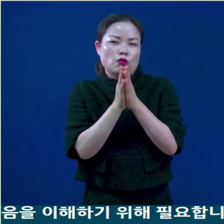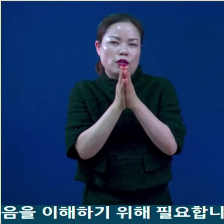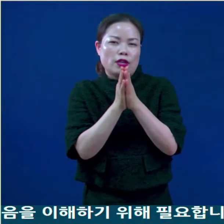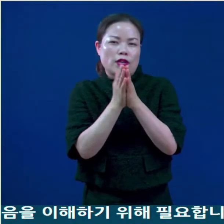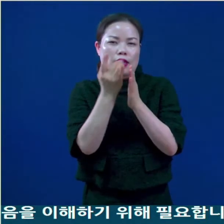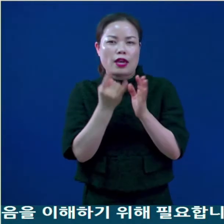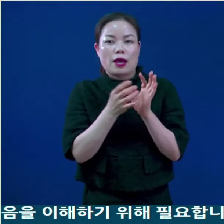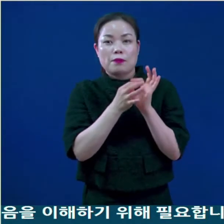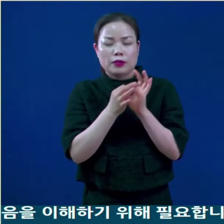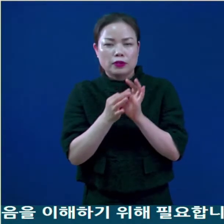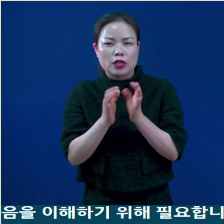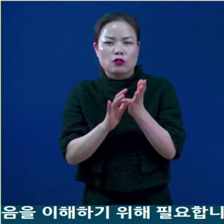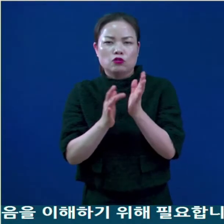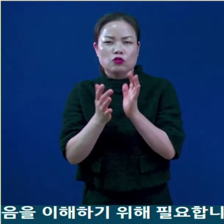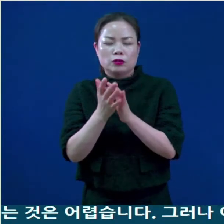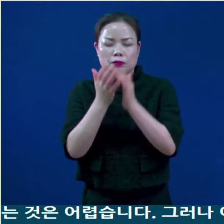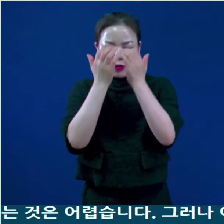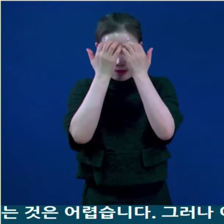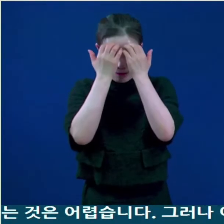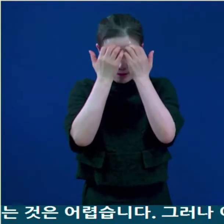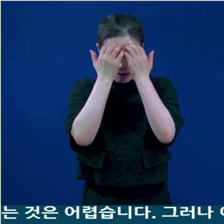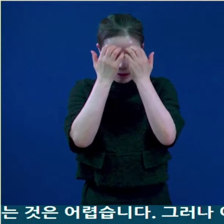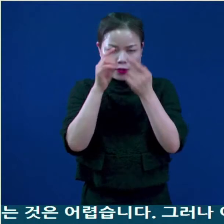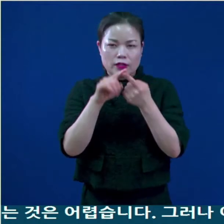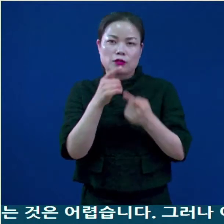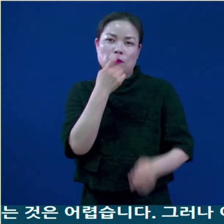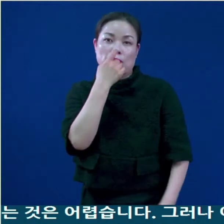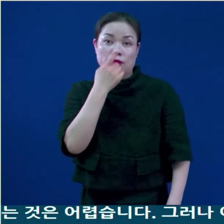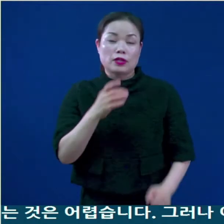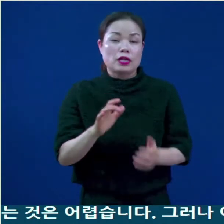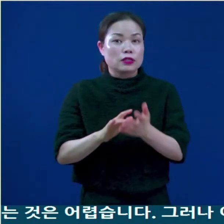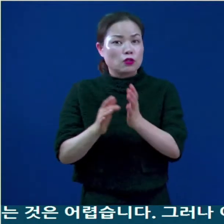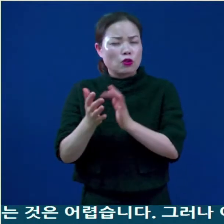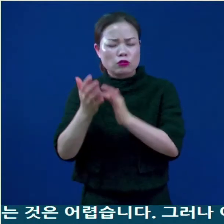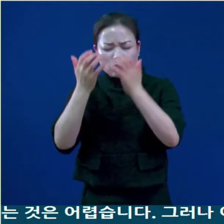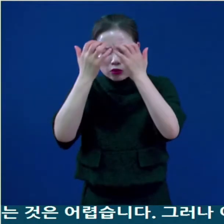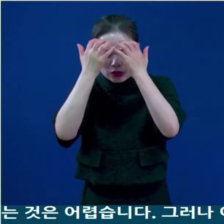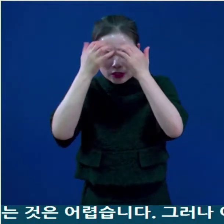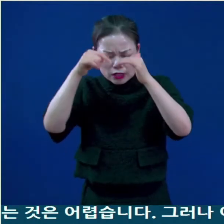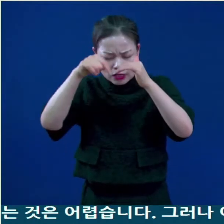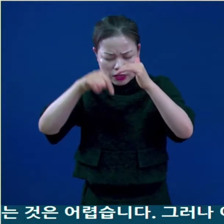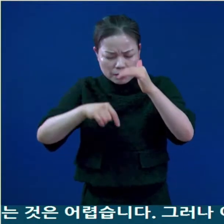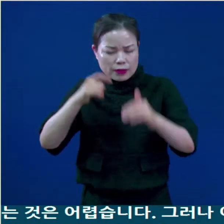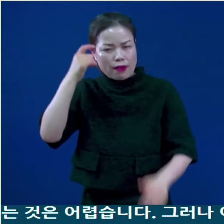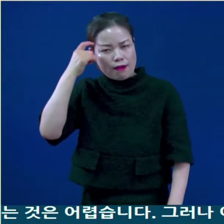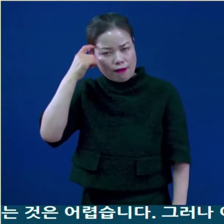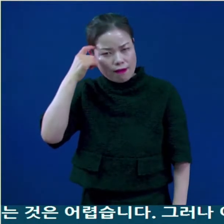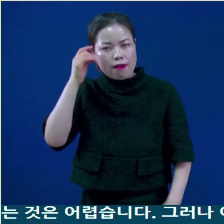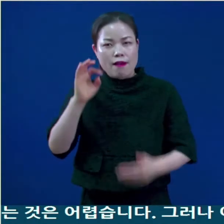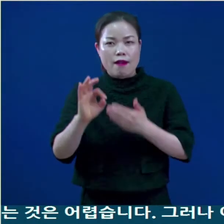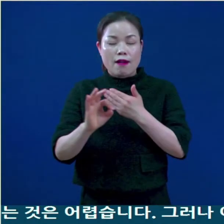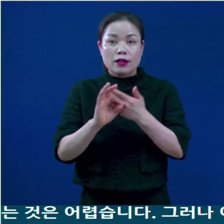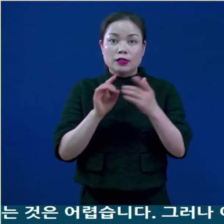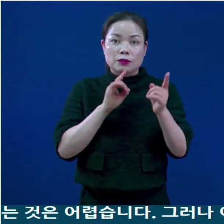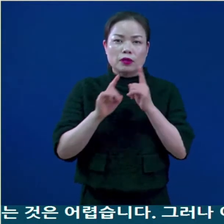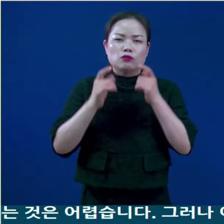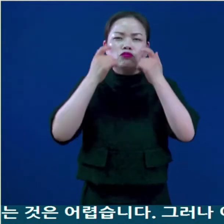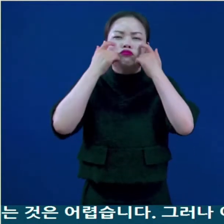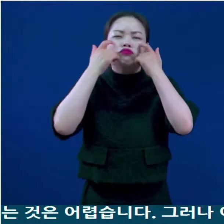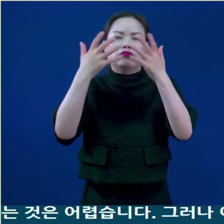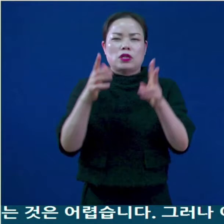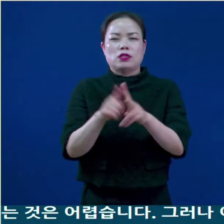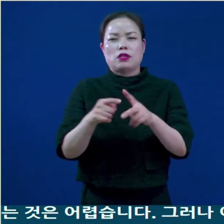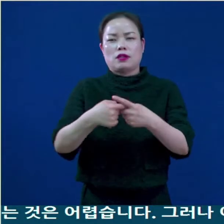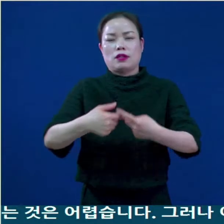되면서 예수님의 순환을 살펴보게 되는데, 예수님의 순환을 깊게 묵상하려면 이 말씀을 분명히 이해해야